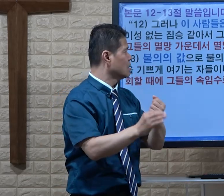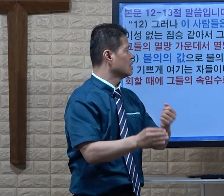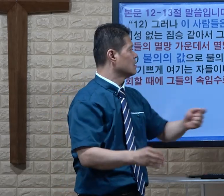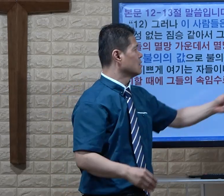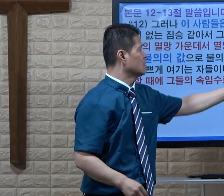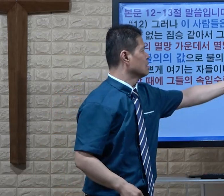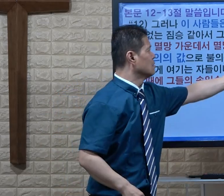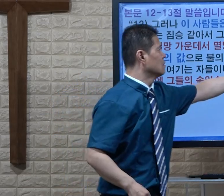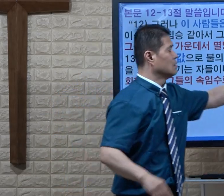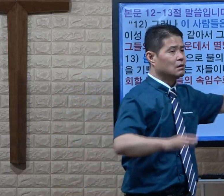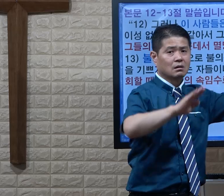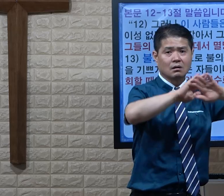불의를 당하며